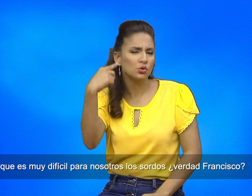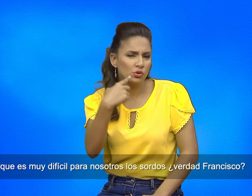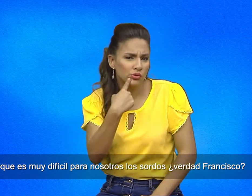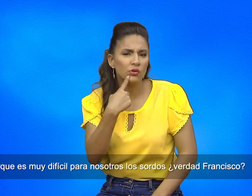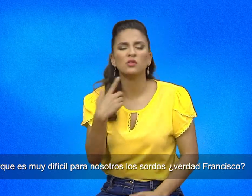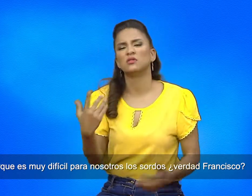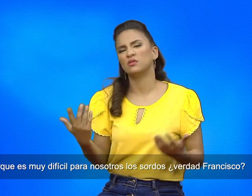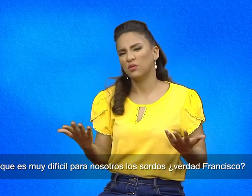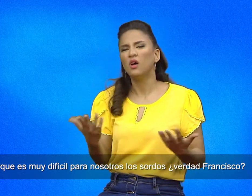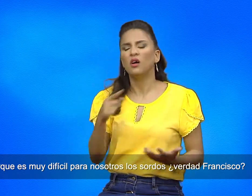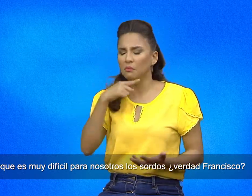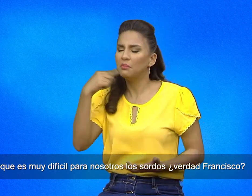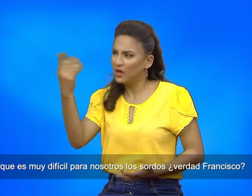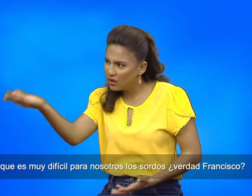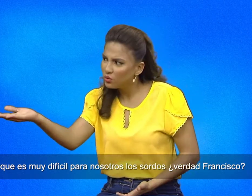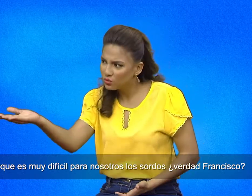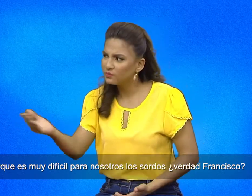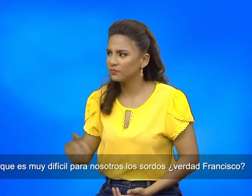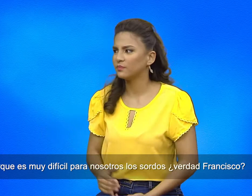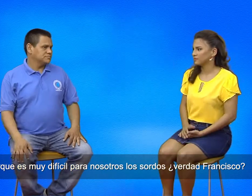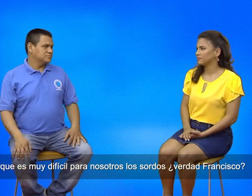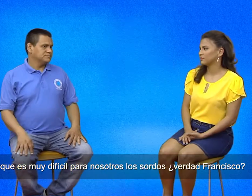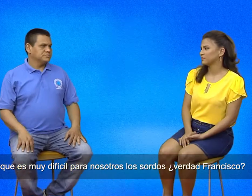sordos verdad francisco